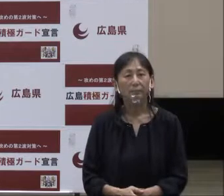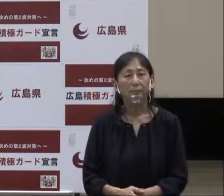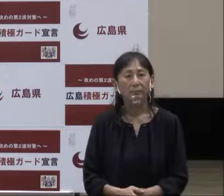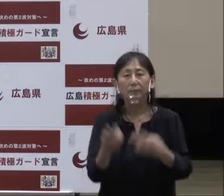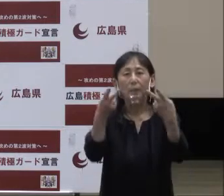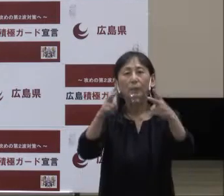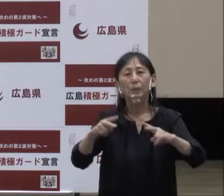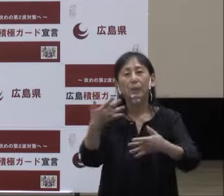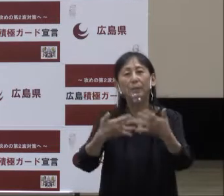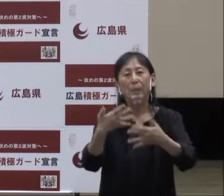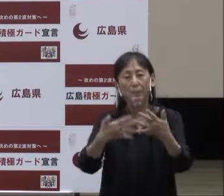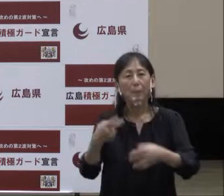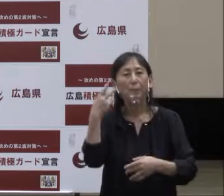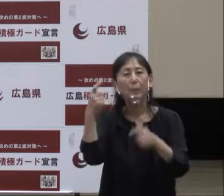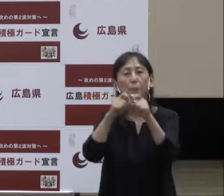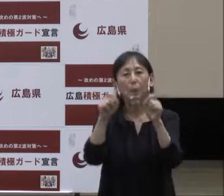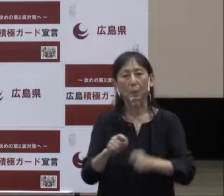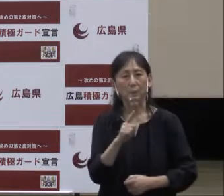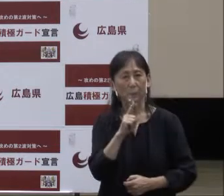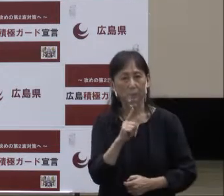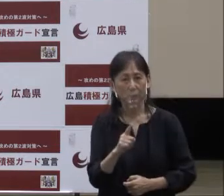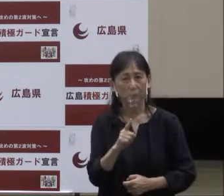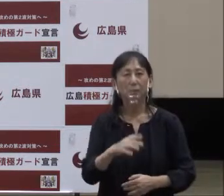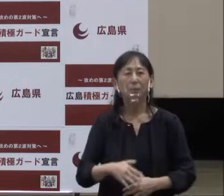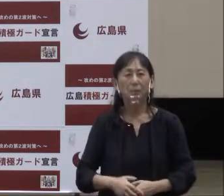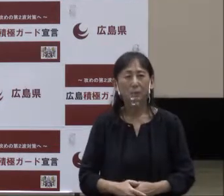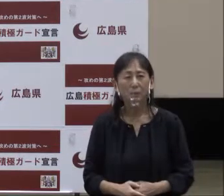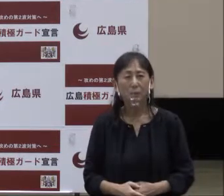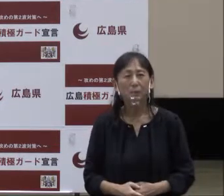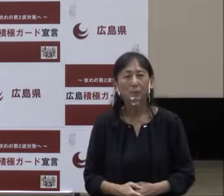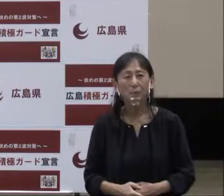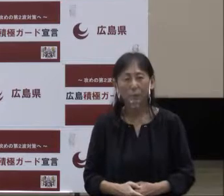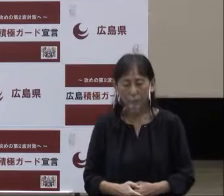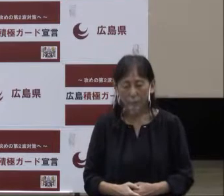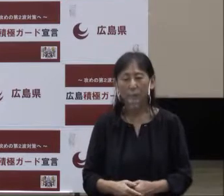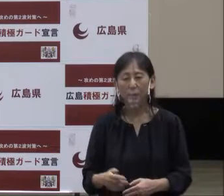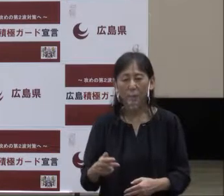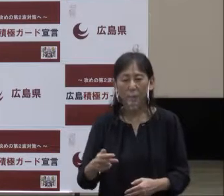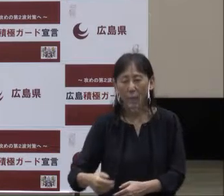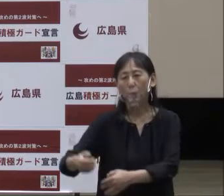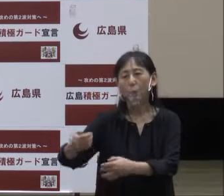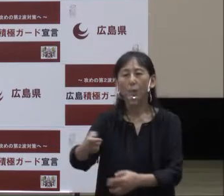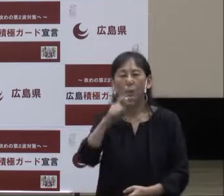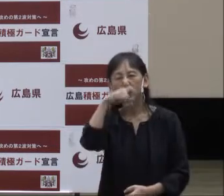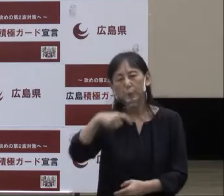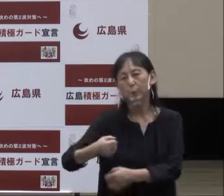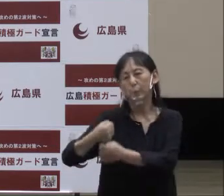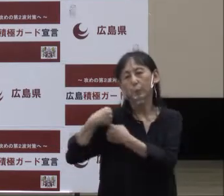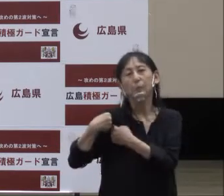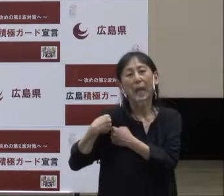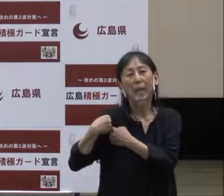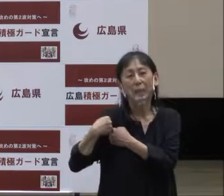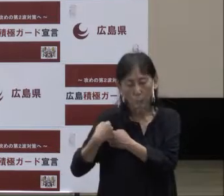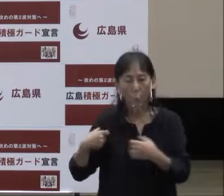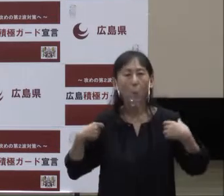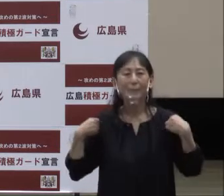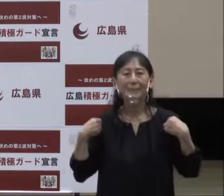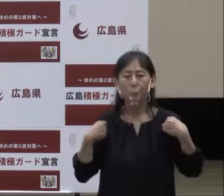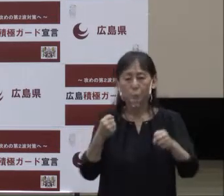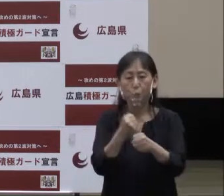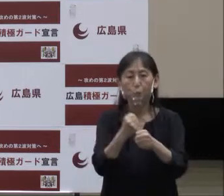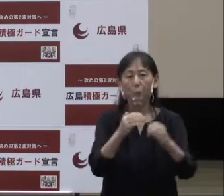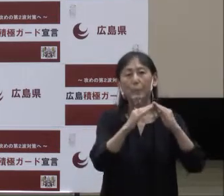広島テレビの松岡と申します。旧陸軍被服支庁についてなんですけど、まあ、先月末に自民党